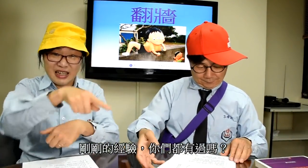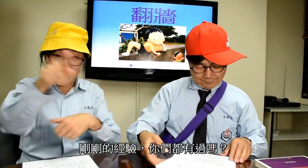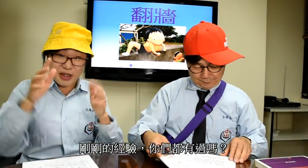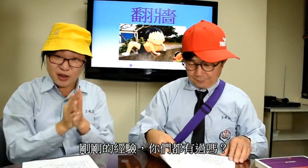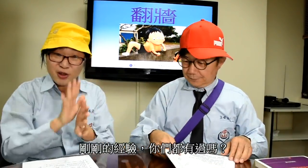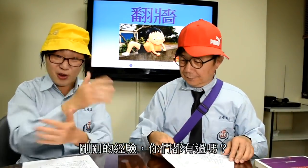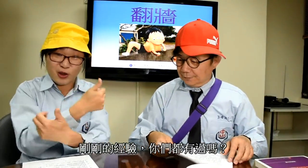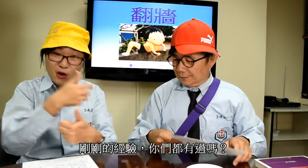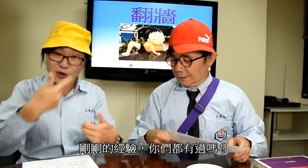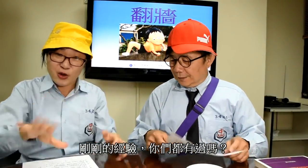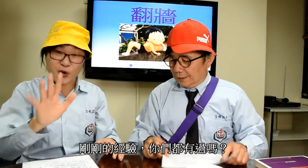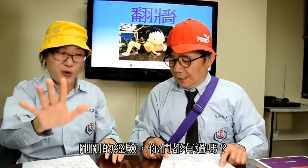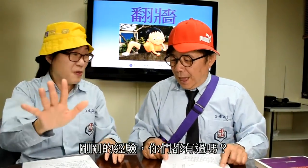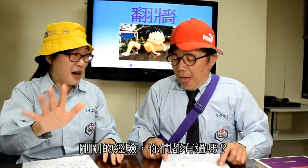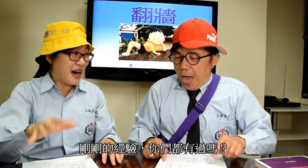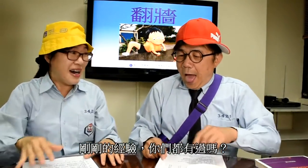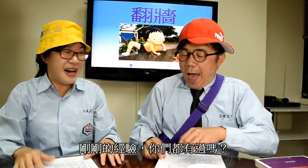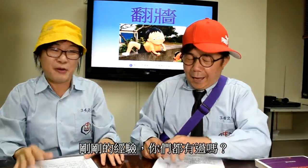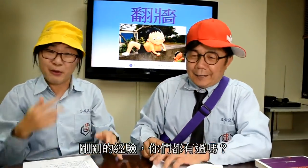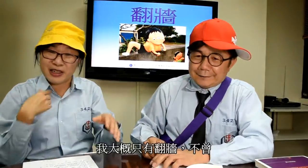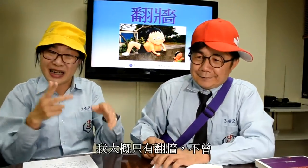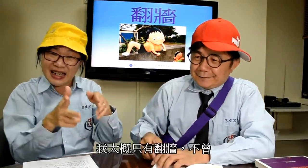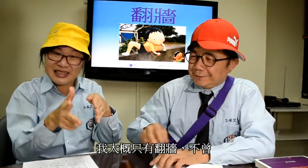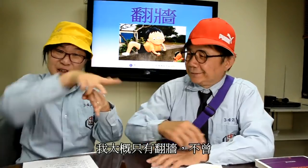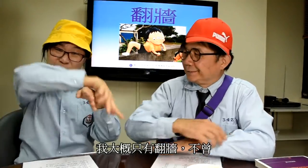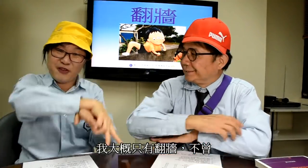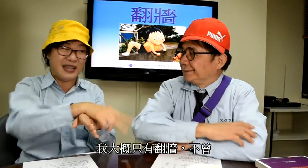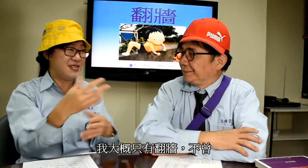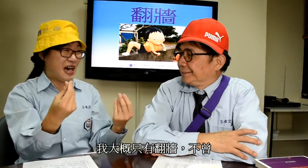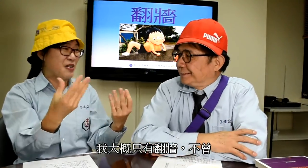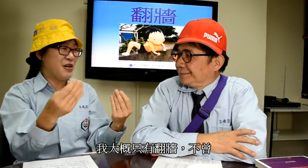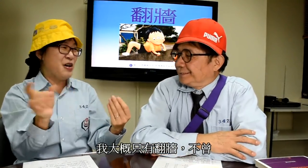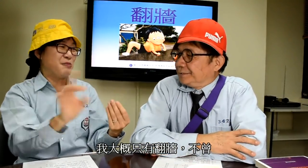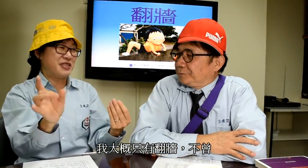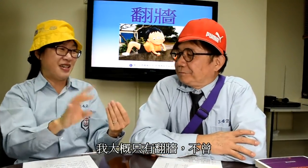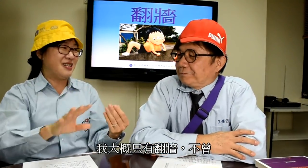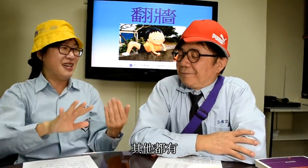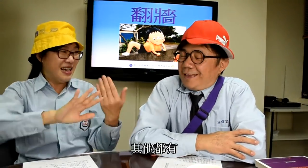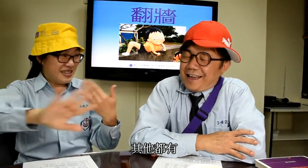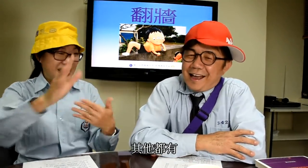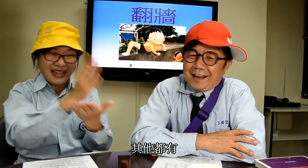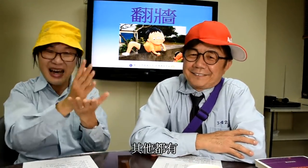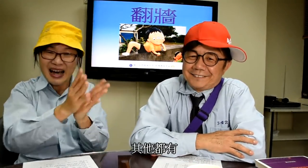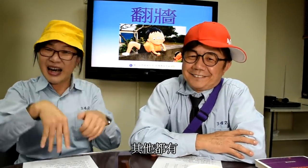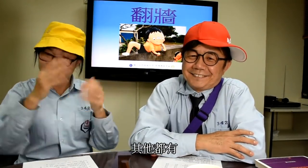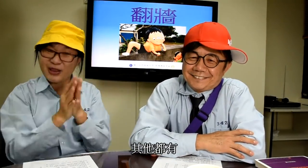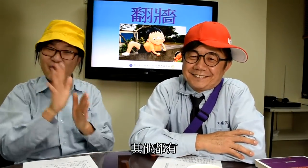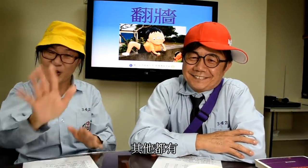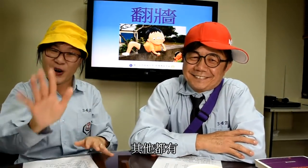们都有过吗？我大概只有翻墙不成，其他都有，